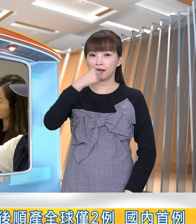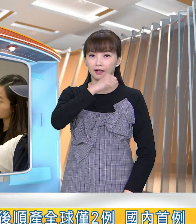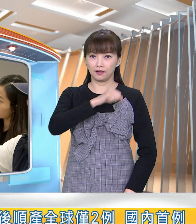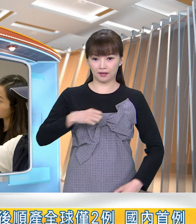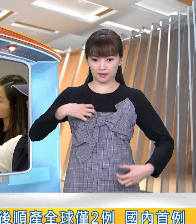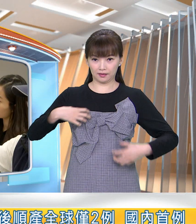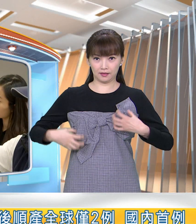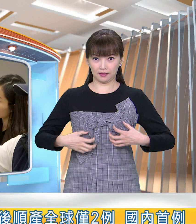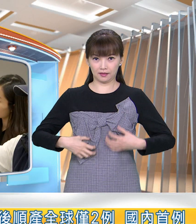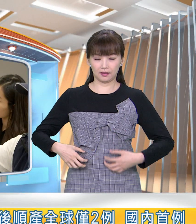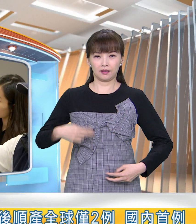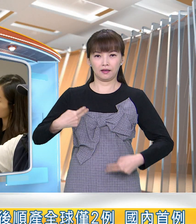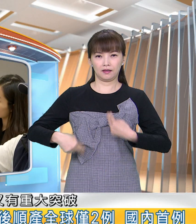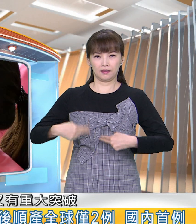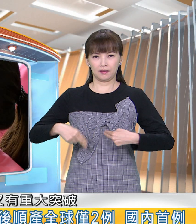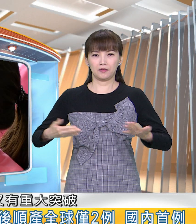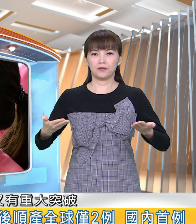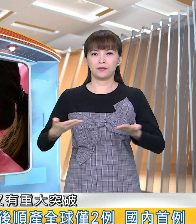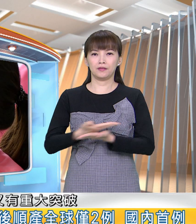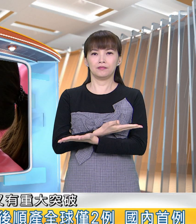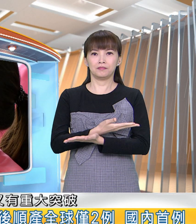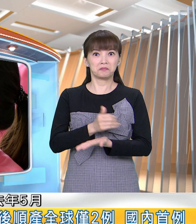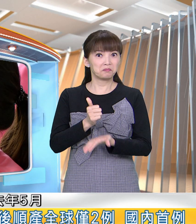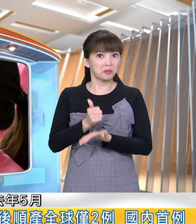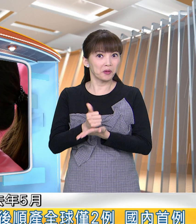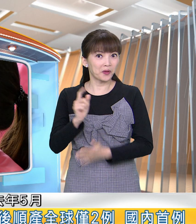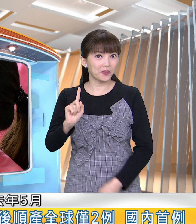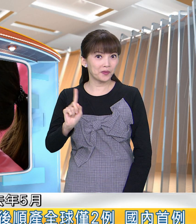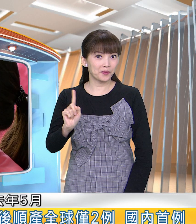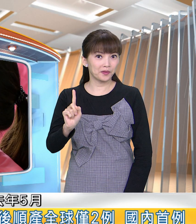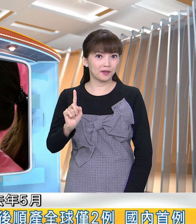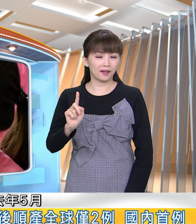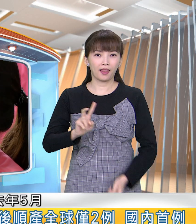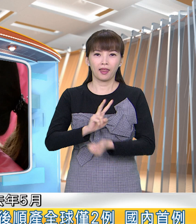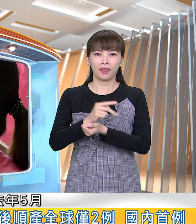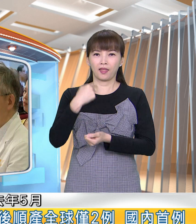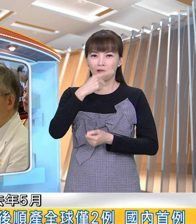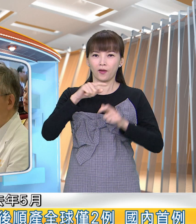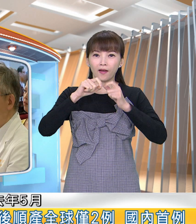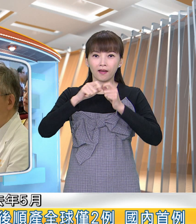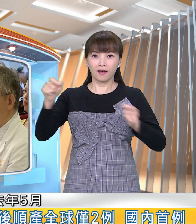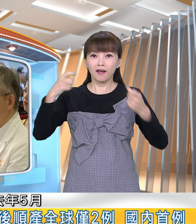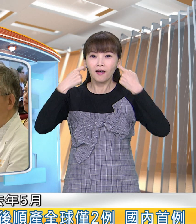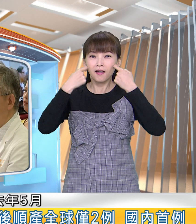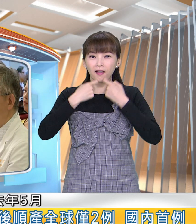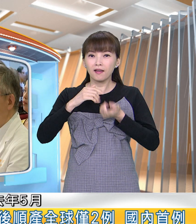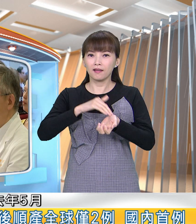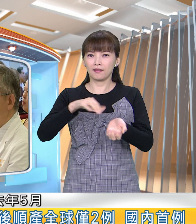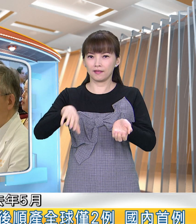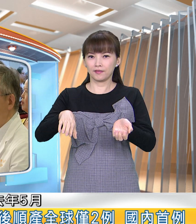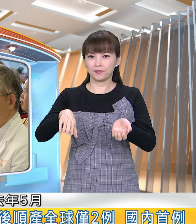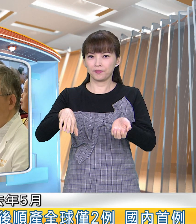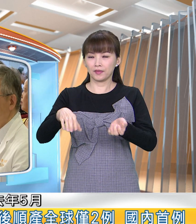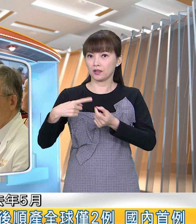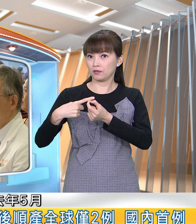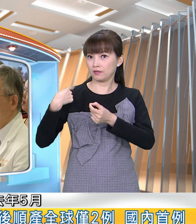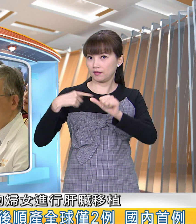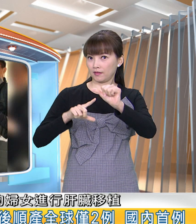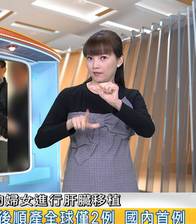國內器官移植又有重大突破林口長庚醫院去年五月幫一名懷孕